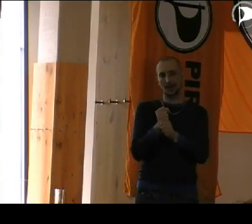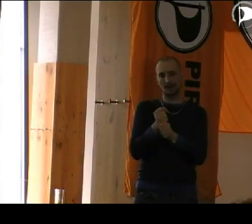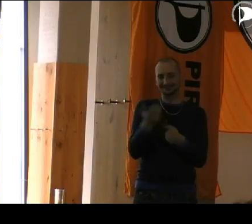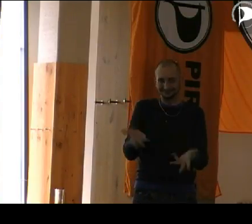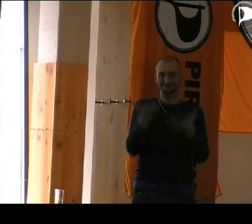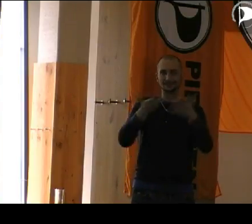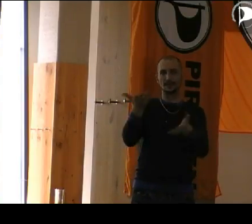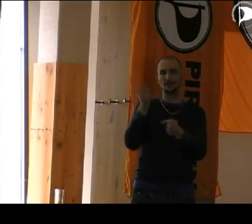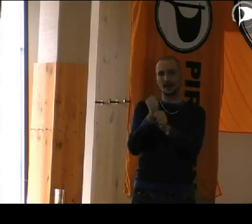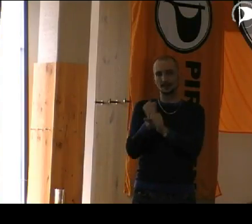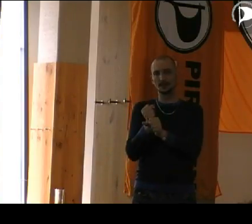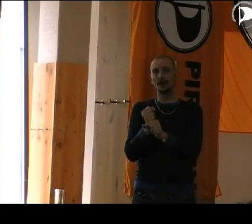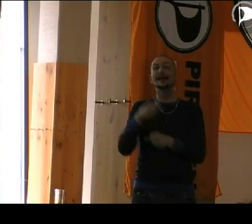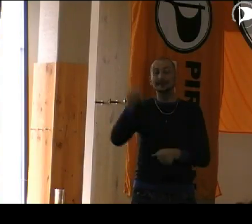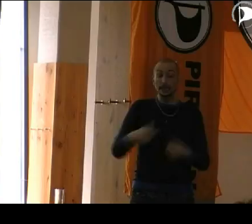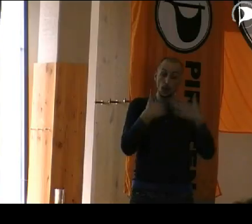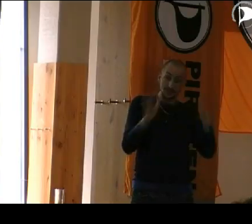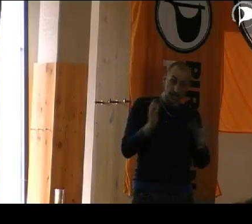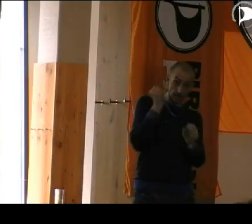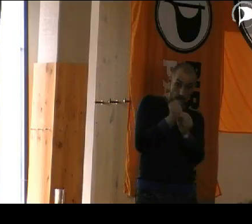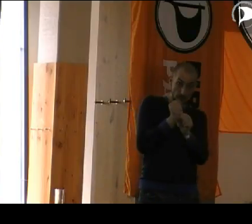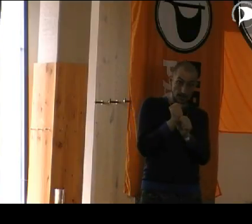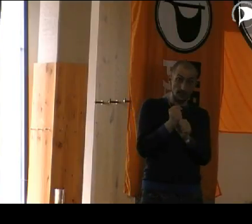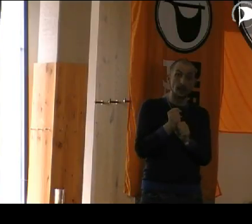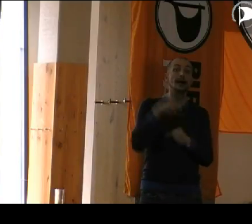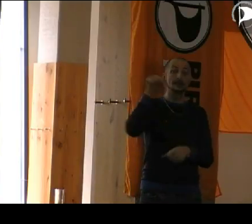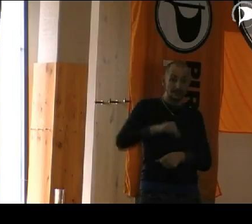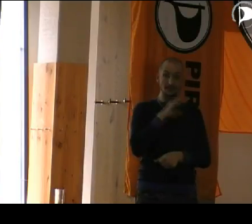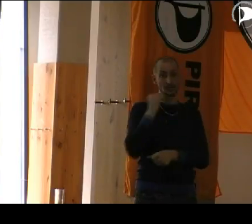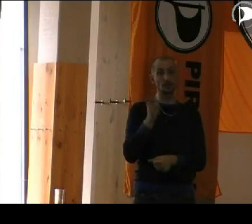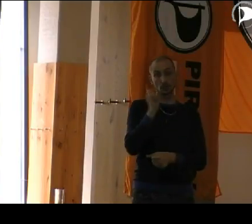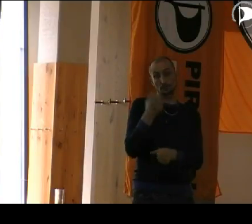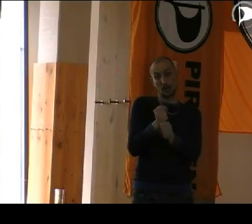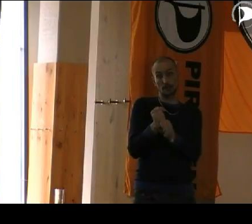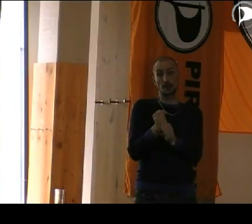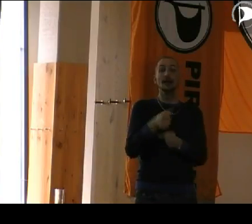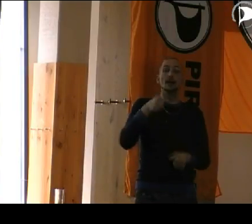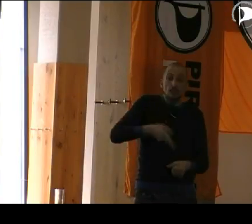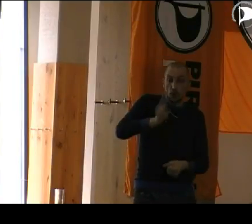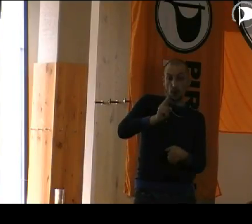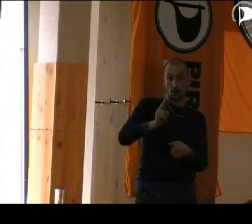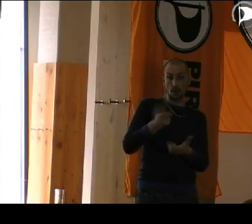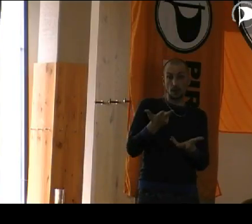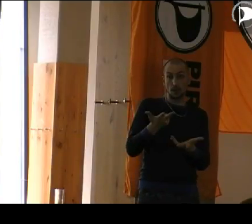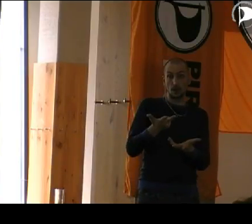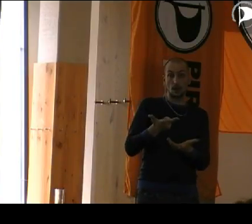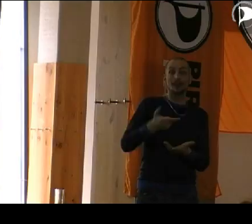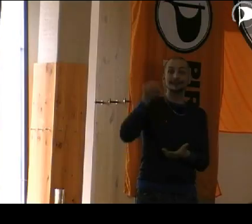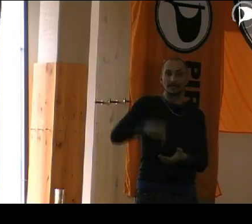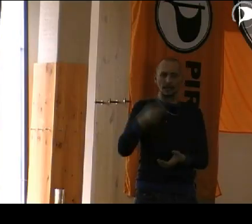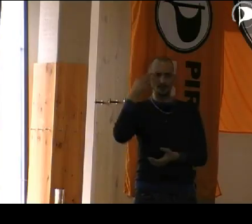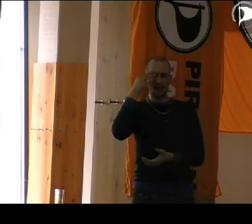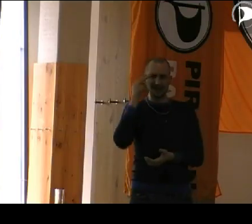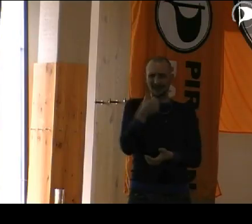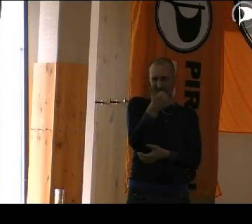auch im bereich der öffentlichkeitsarbeit muss mir noch viel tun immer noch heißt es die piraten während einer eigenen